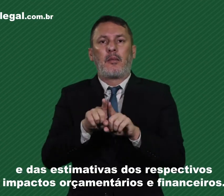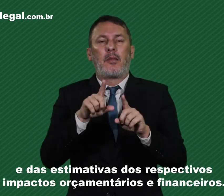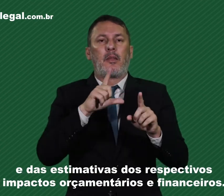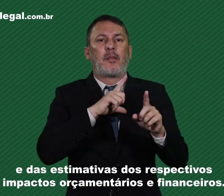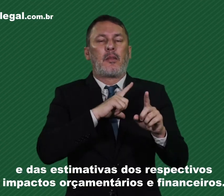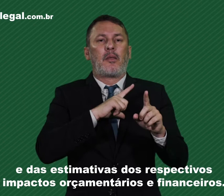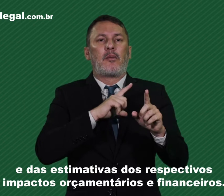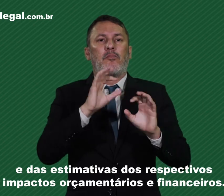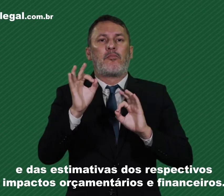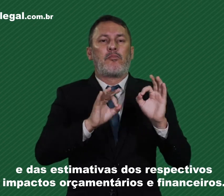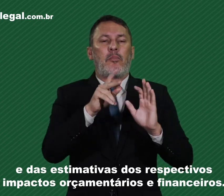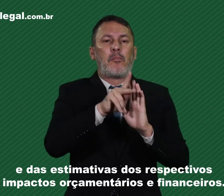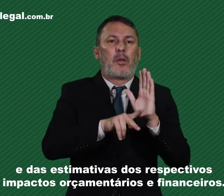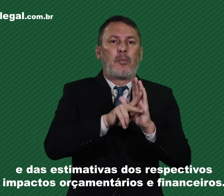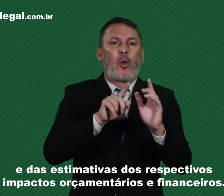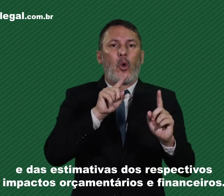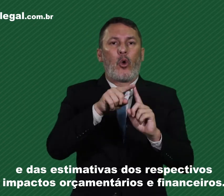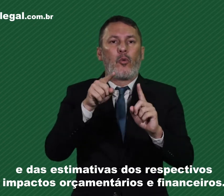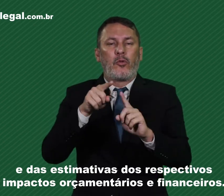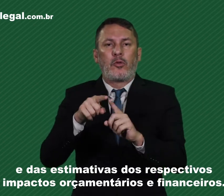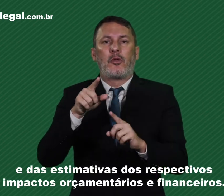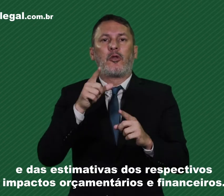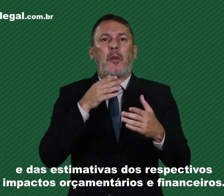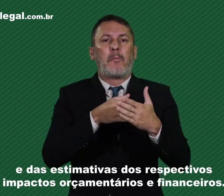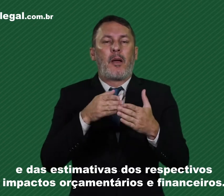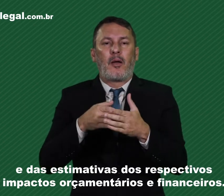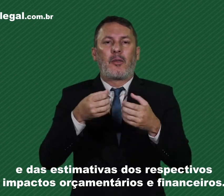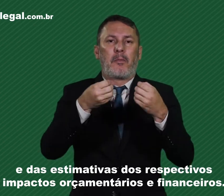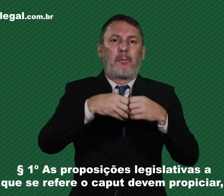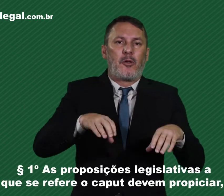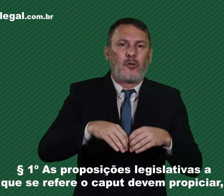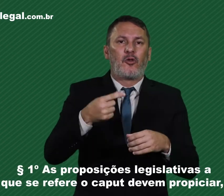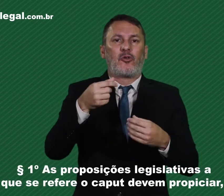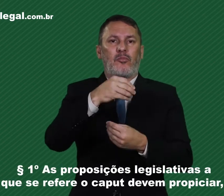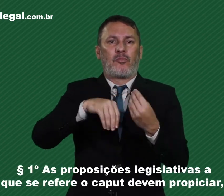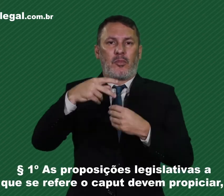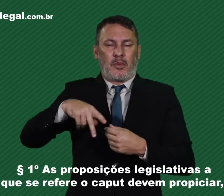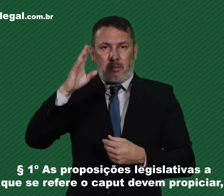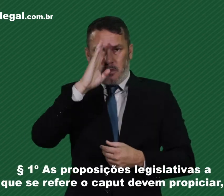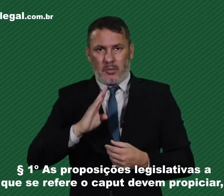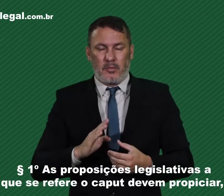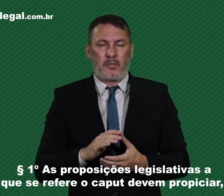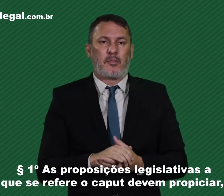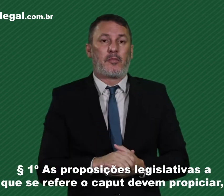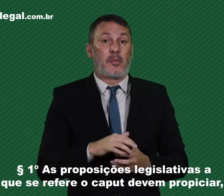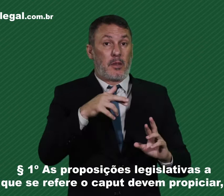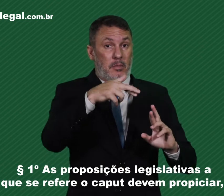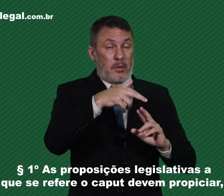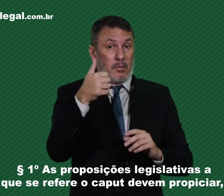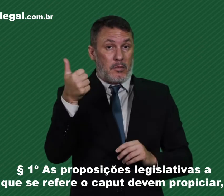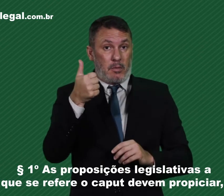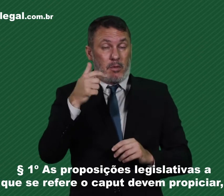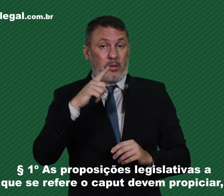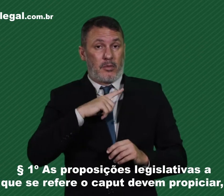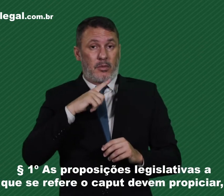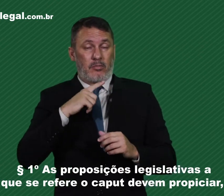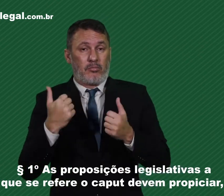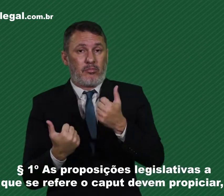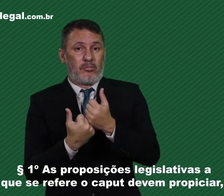dos respectivos impactos orçamentários e financeiros parágrafo primeiro as proposições legislativas a